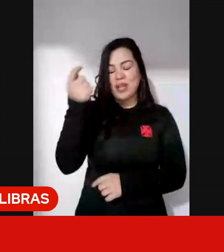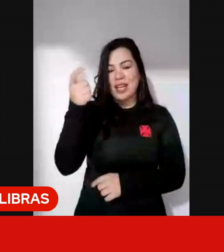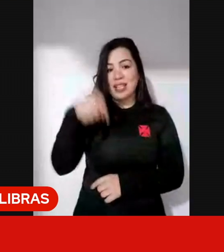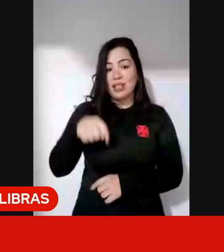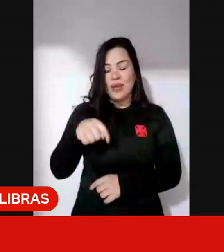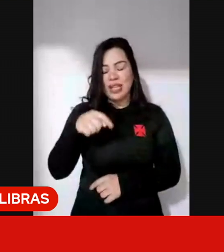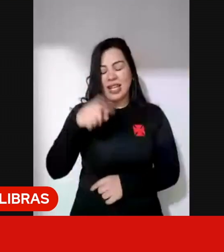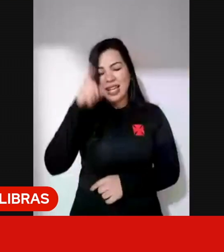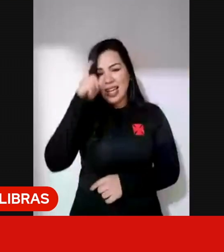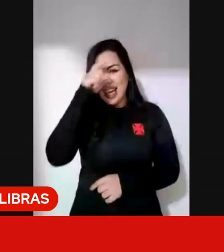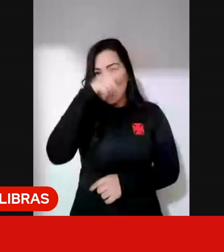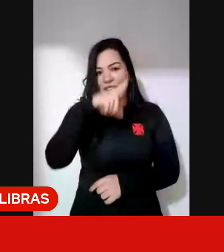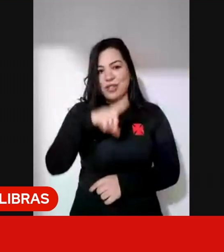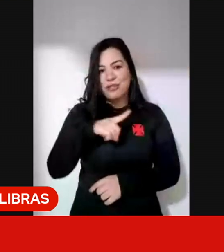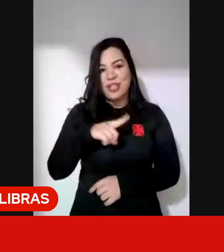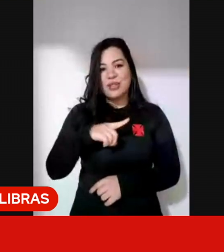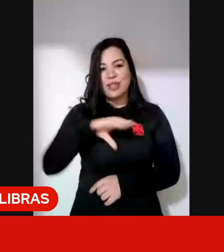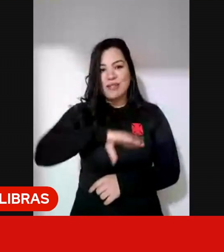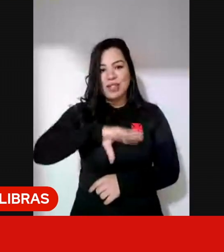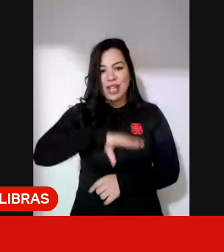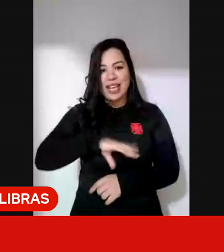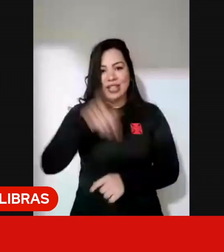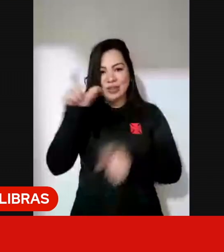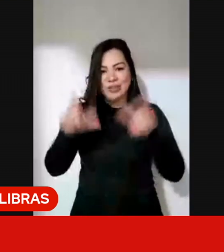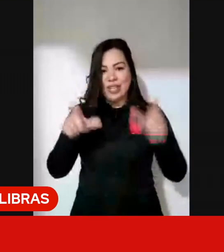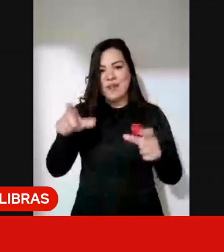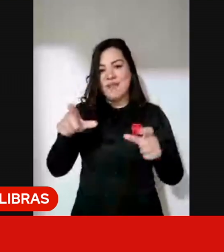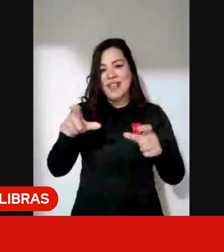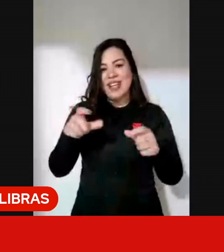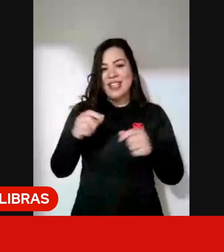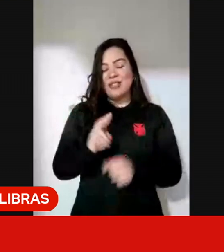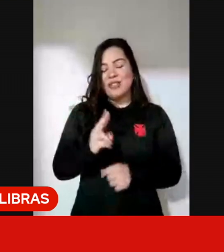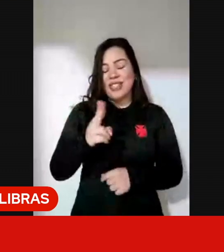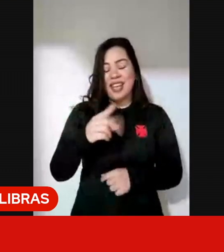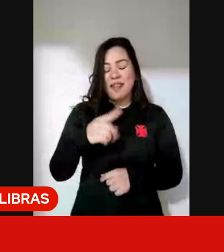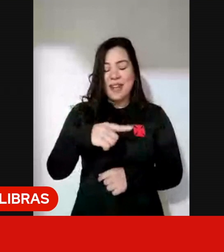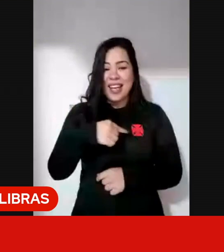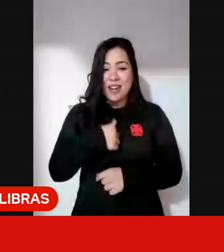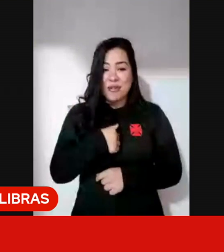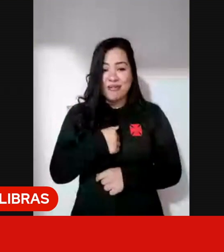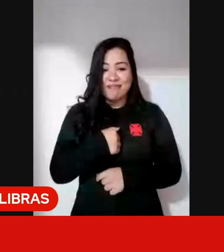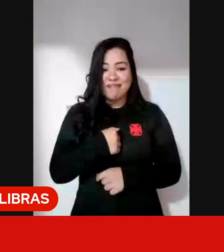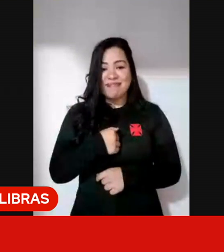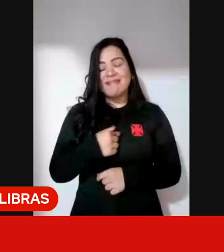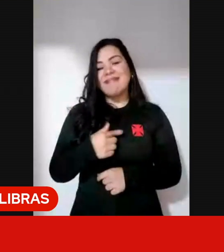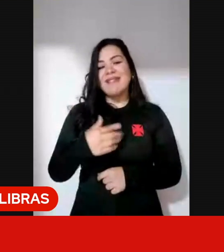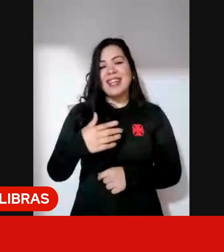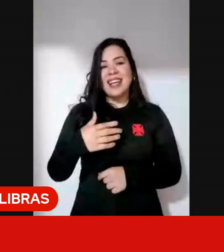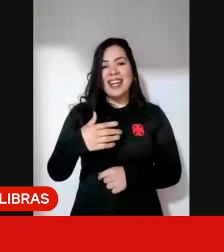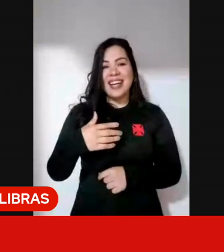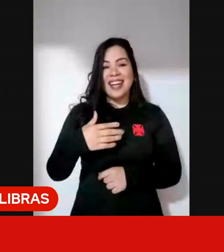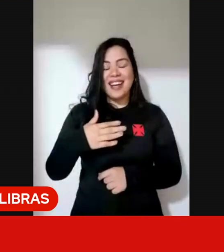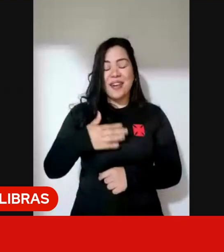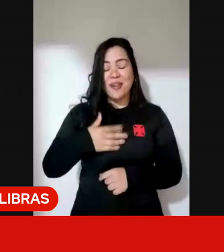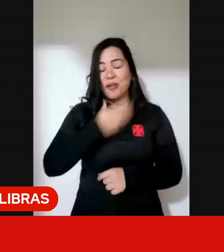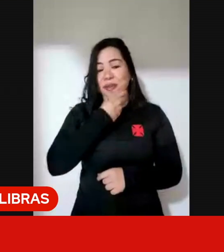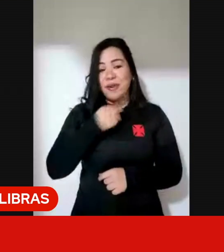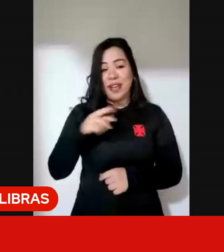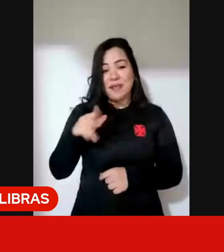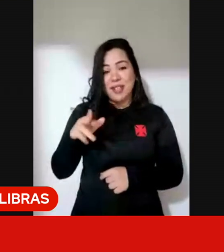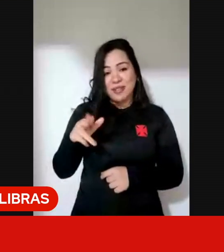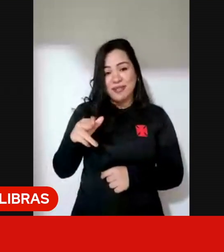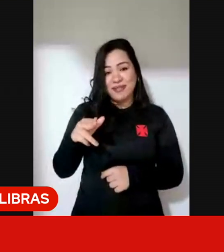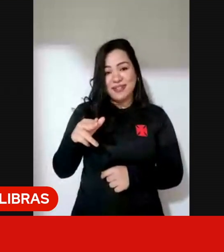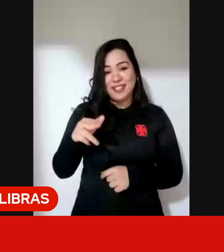de Porto Alegre. Então aqui é difícil ter vascaíno, né? Então sou sempre eu, o